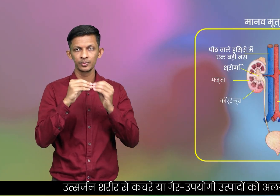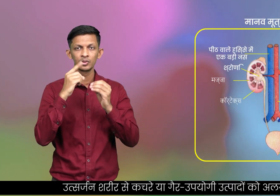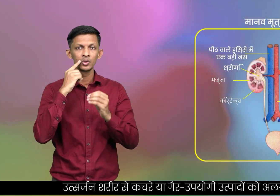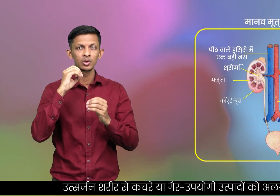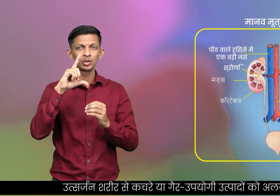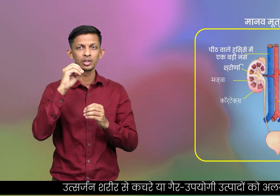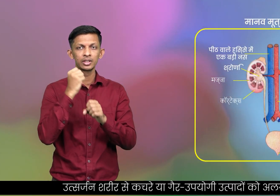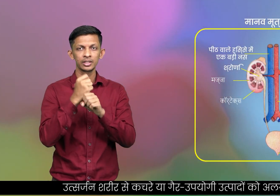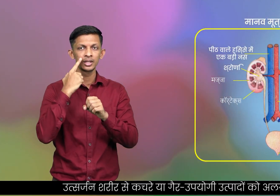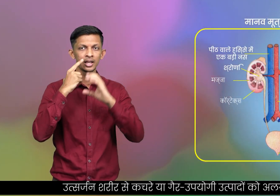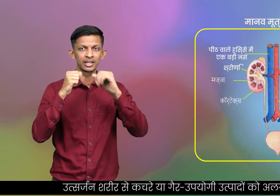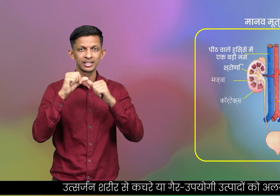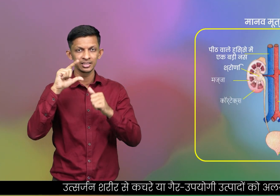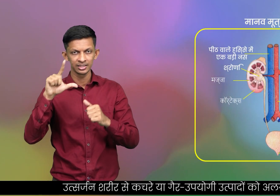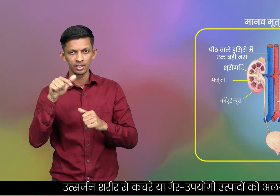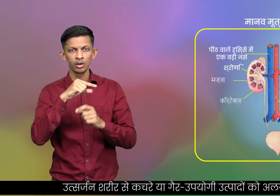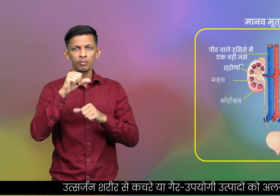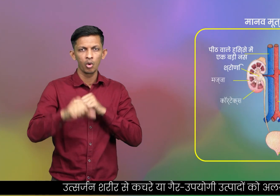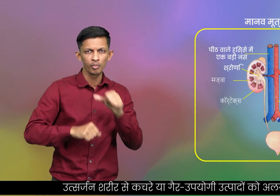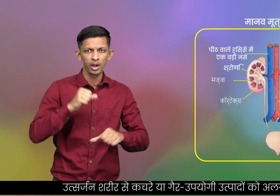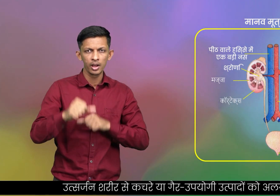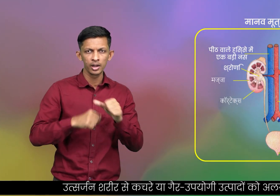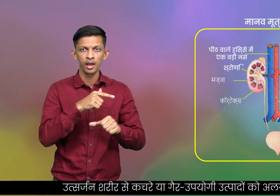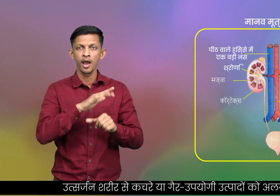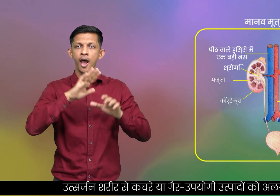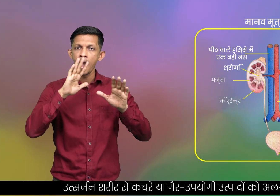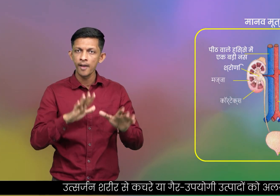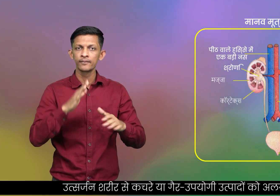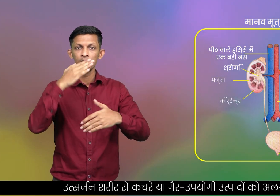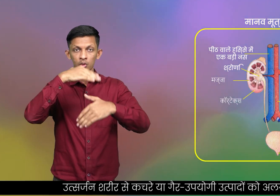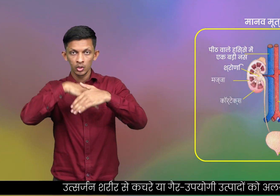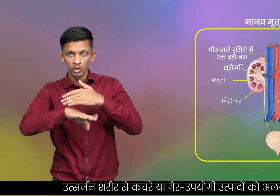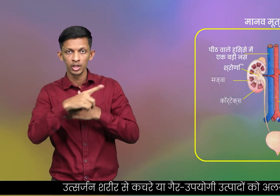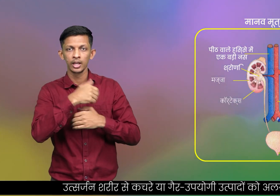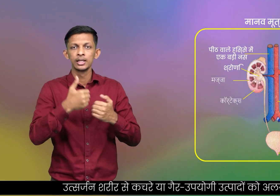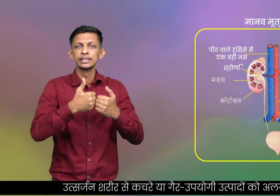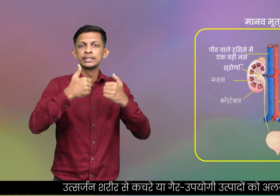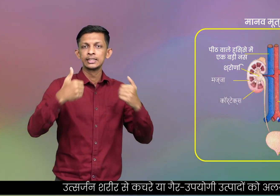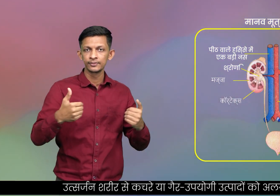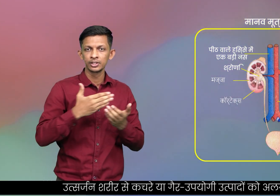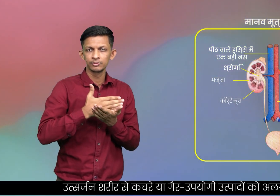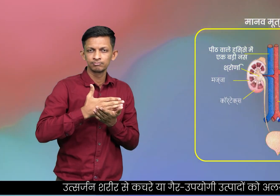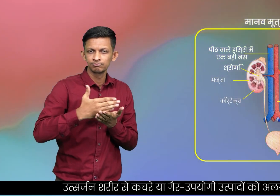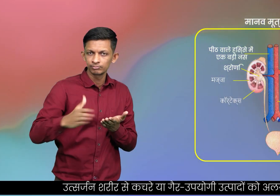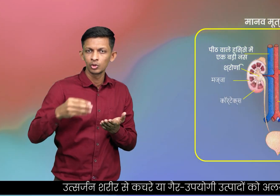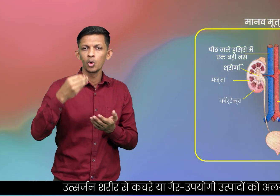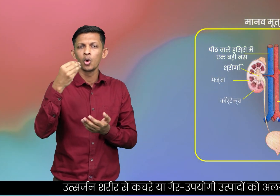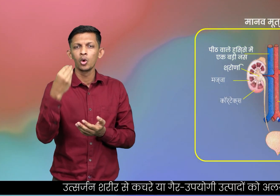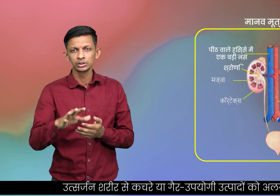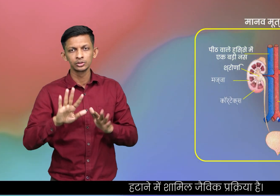उत्सर्जन शरीर से कचरे या गैर उपयोगी उत्पादों को अलग करने